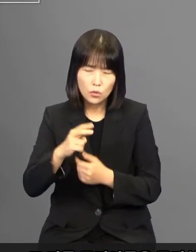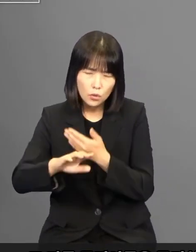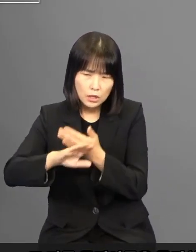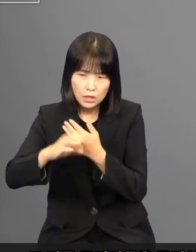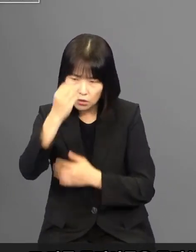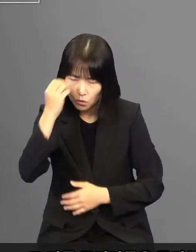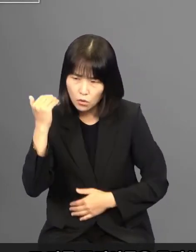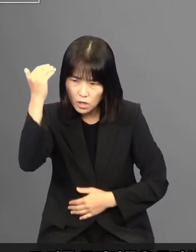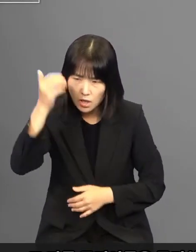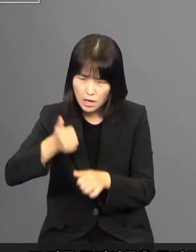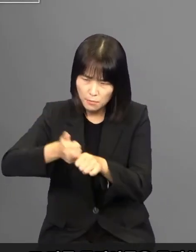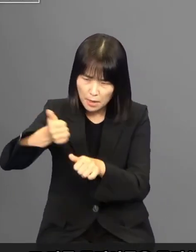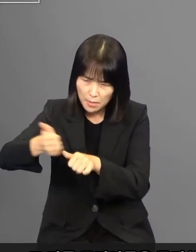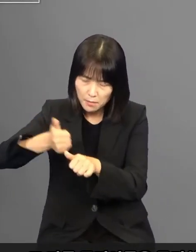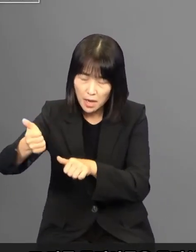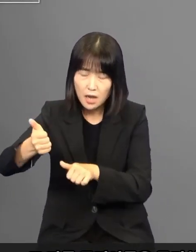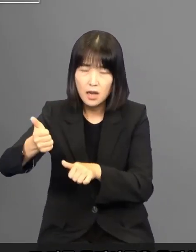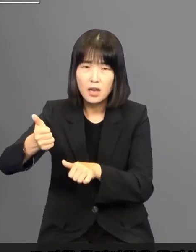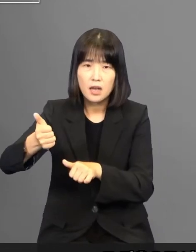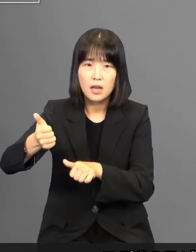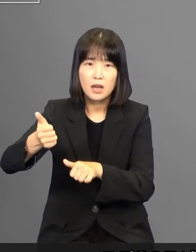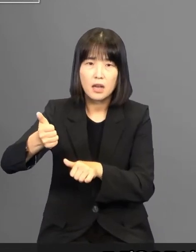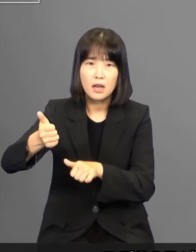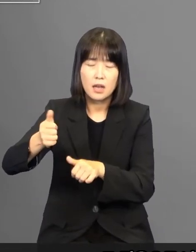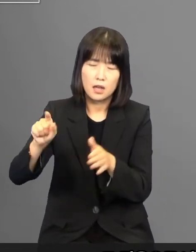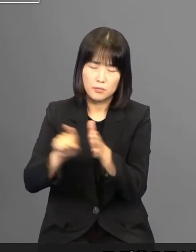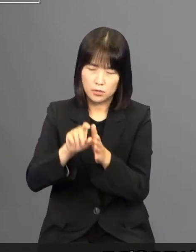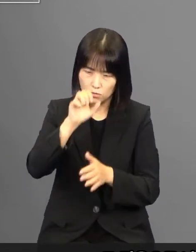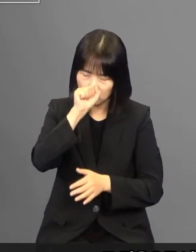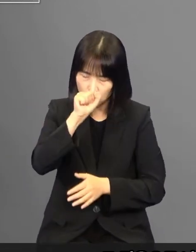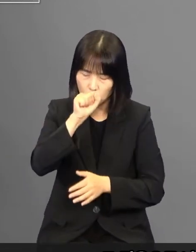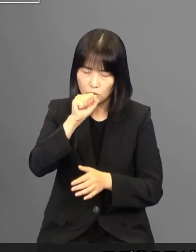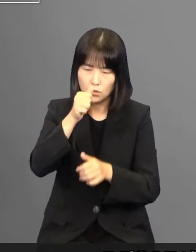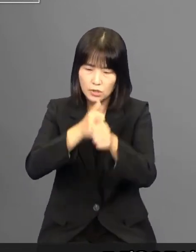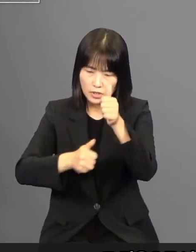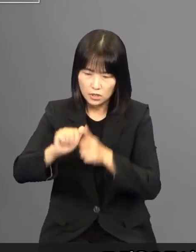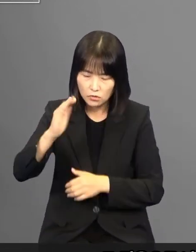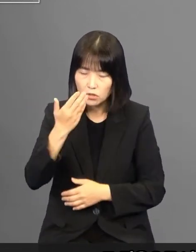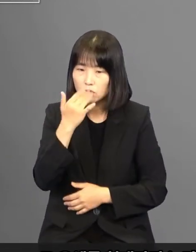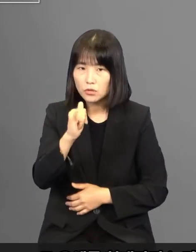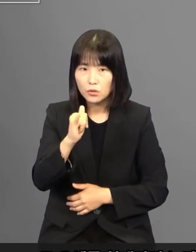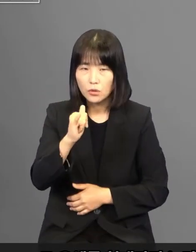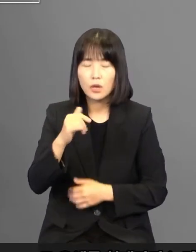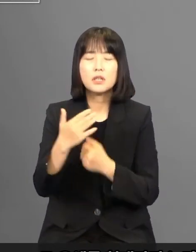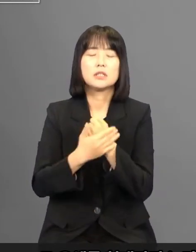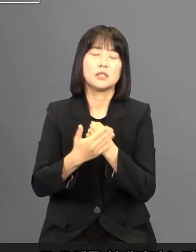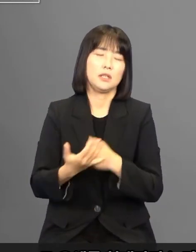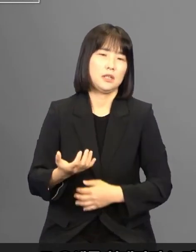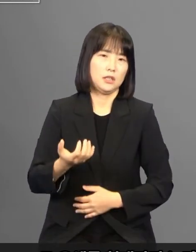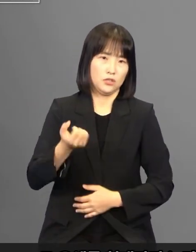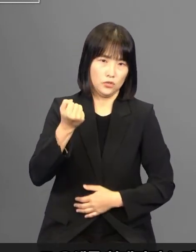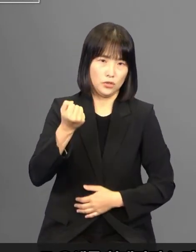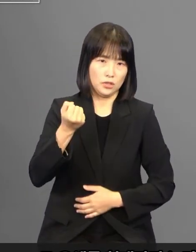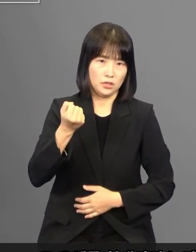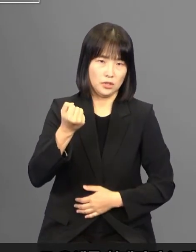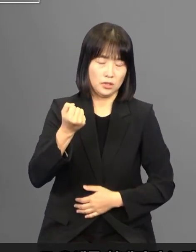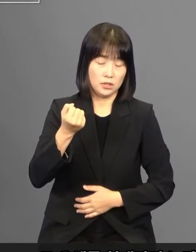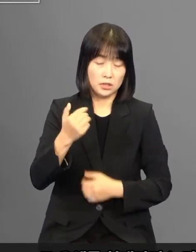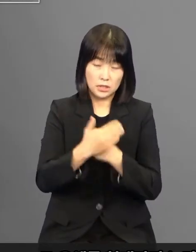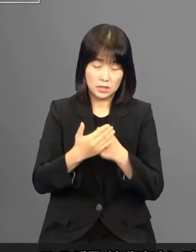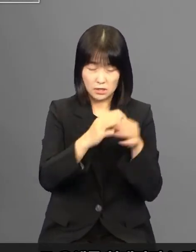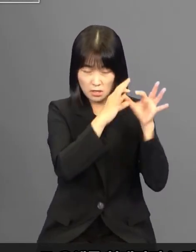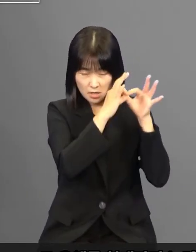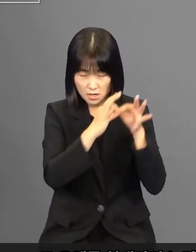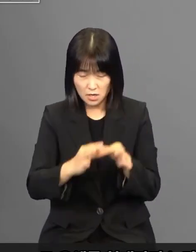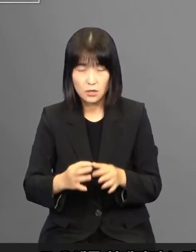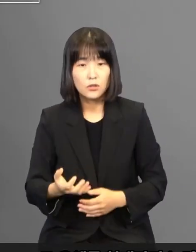물리치는 정말 거장의 세대가 될 수 있도록 그 믿음으로 나아가는, 그 은혜를 누리는, 그 은혜를 천대까지 누리는 저와